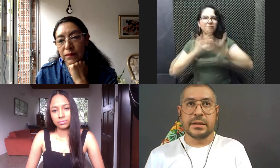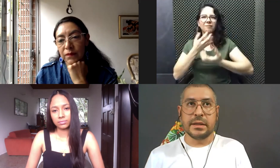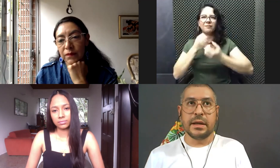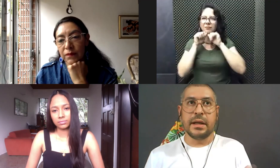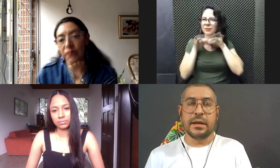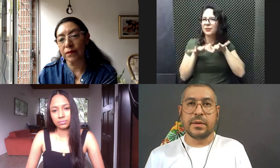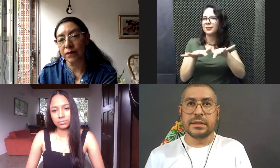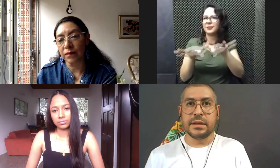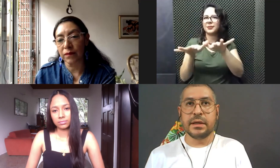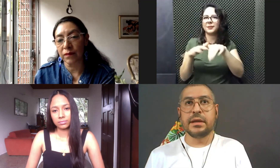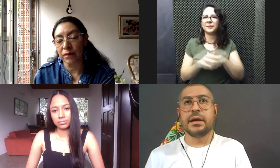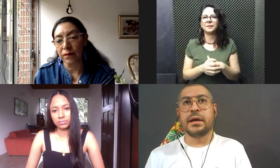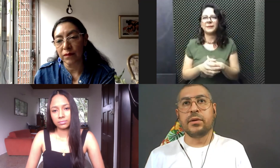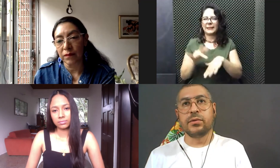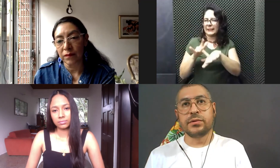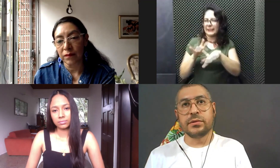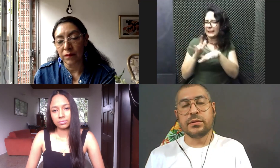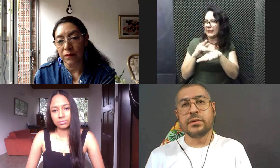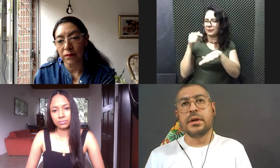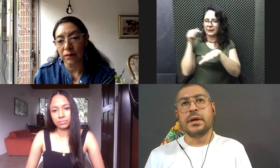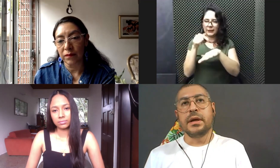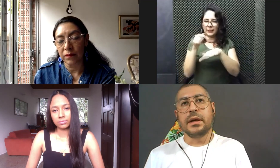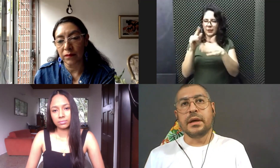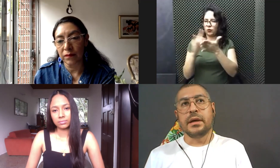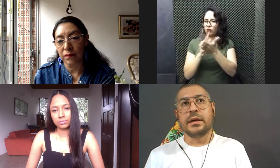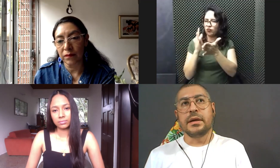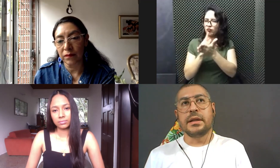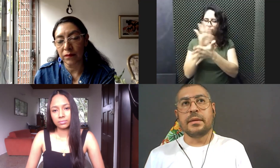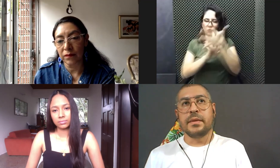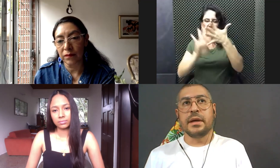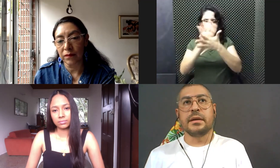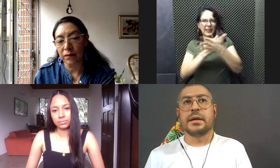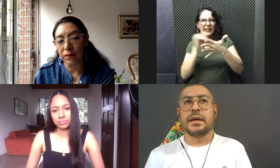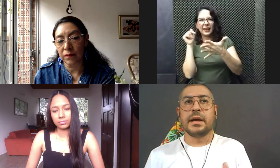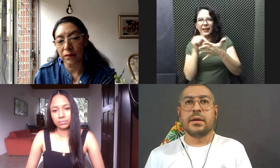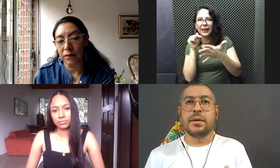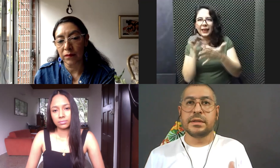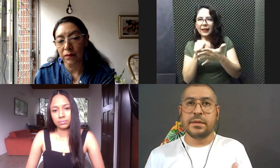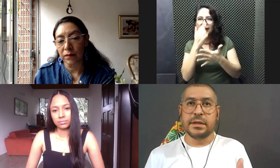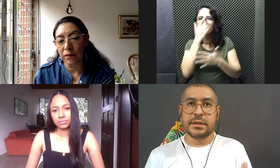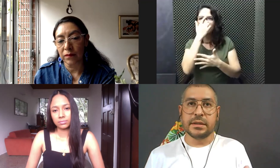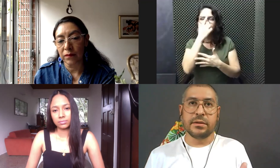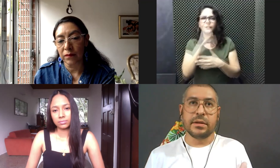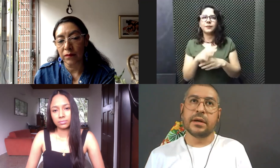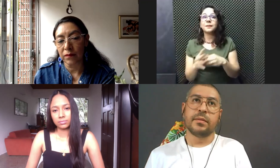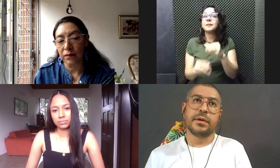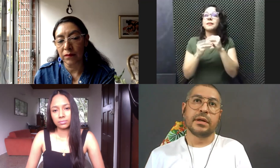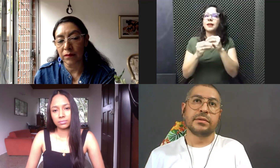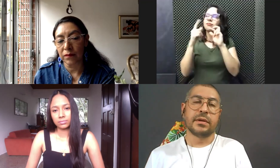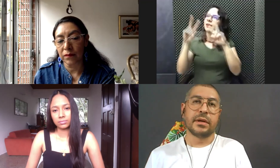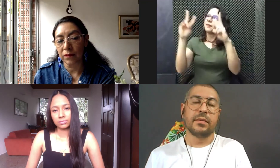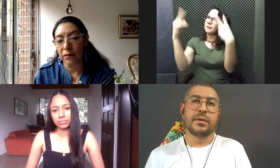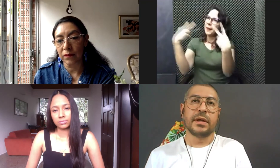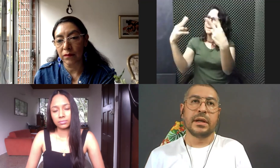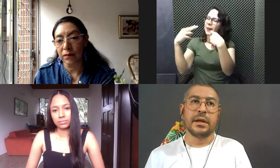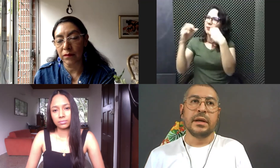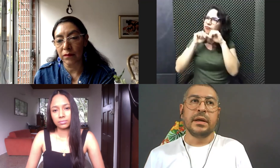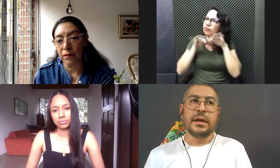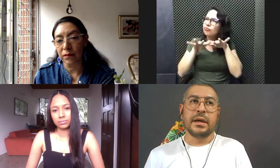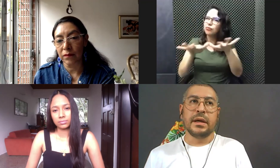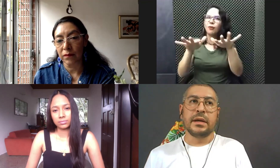estimular a la lengua de señas, el uso, y también que haya una visibilización de la comunidad sorda como